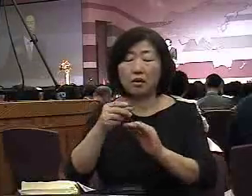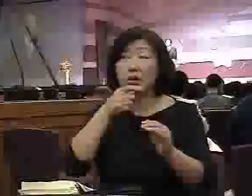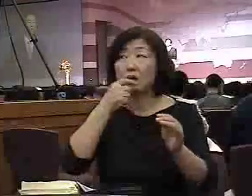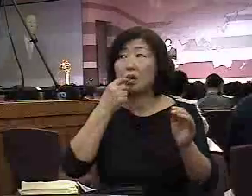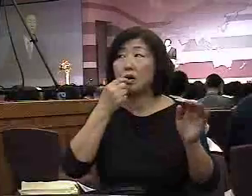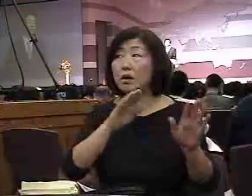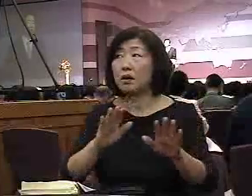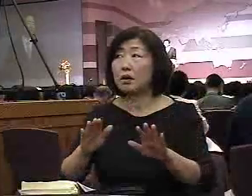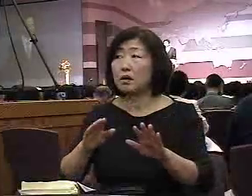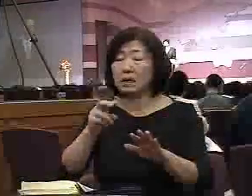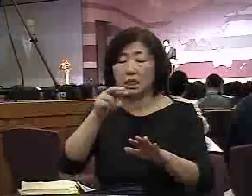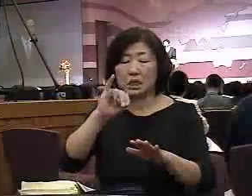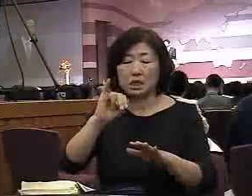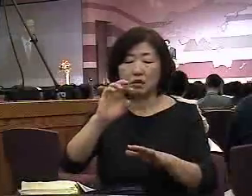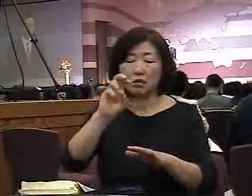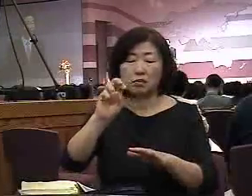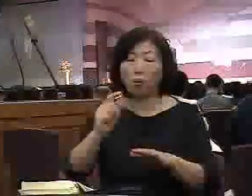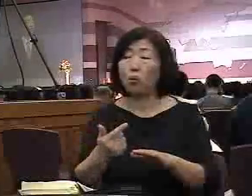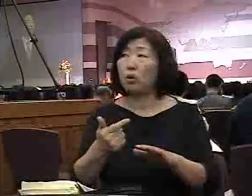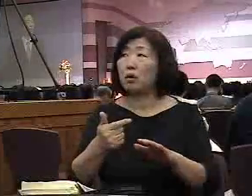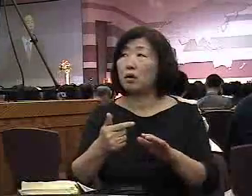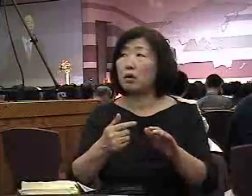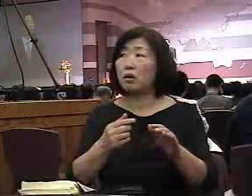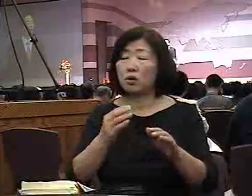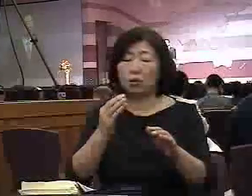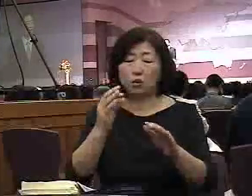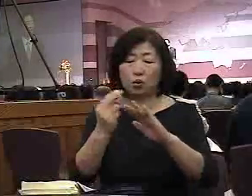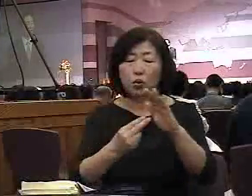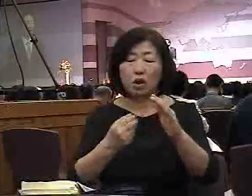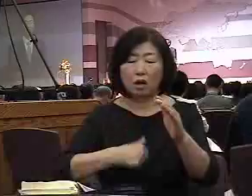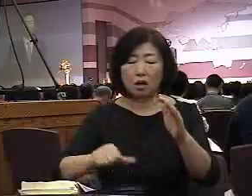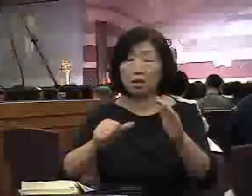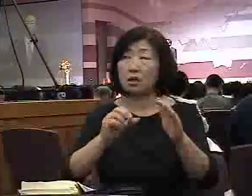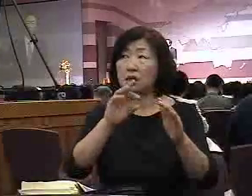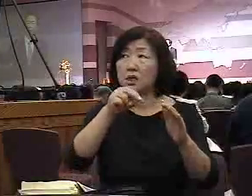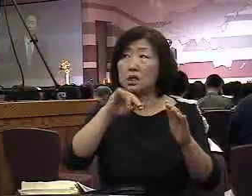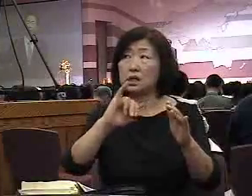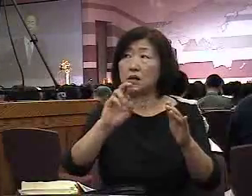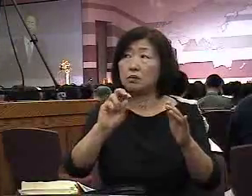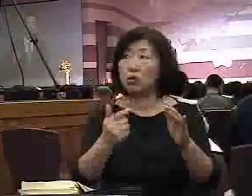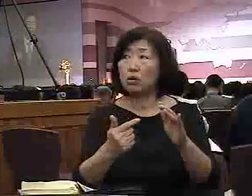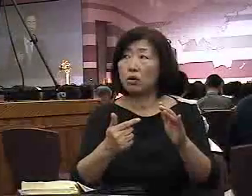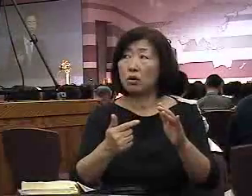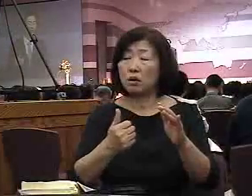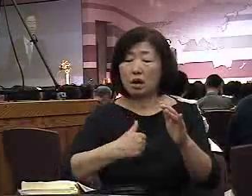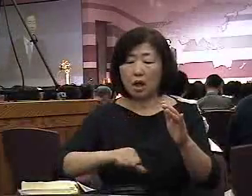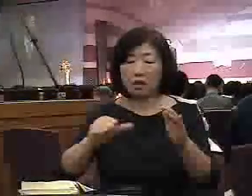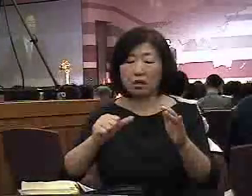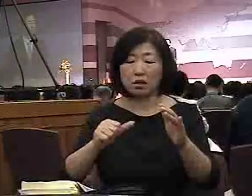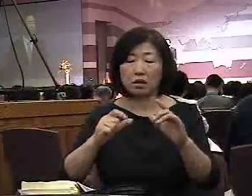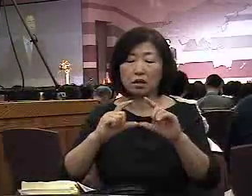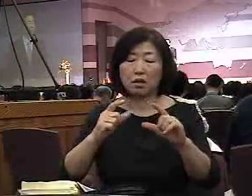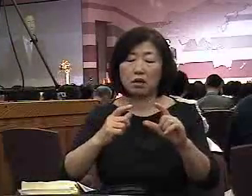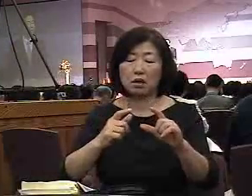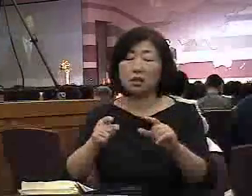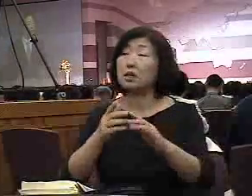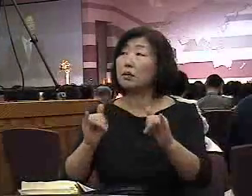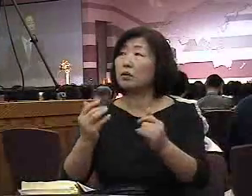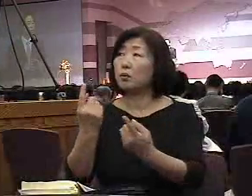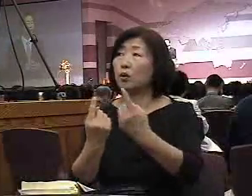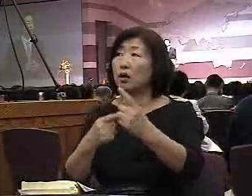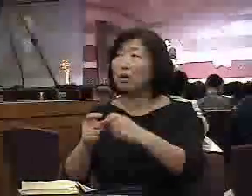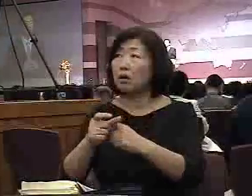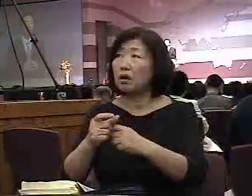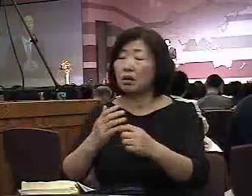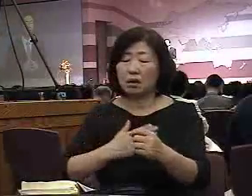예수님께서 시몬에게 물으십니다. 요한의 아들 시몬아, 네가 이 사람들보다 나를 더 사랑하느냐?